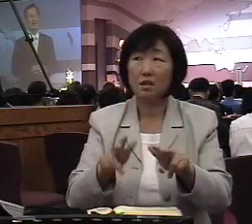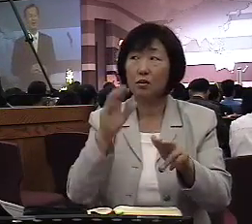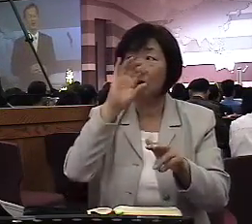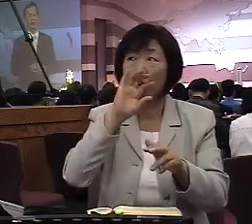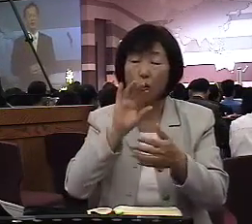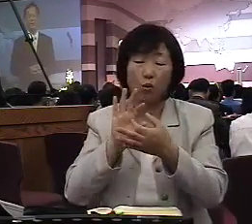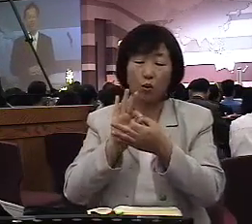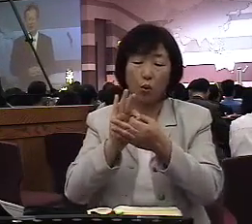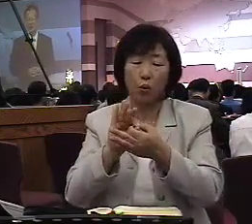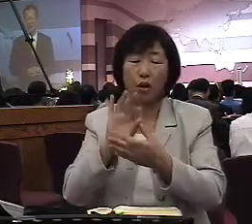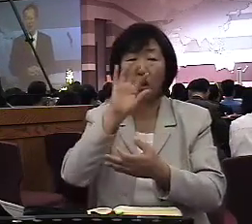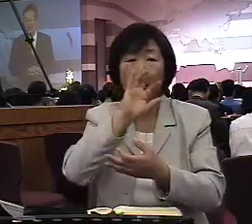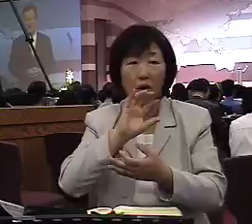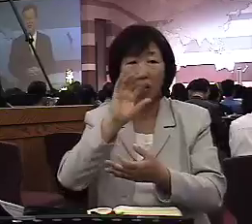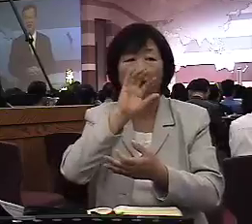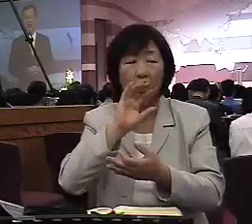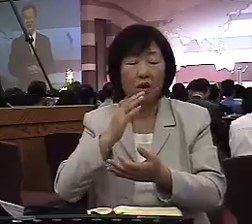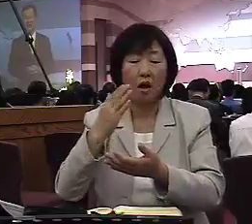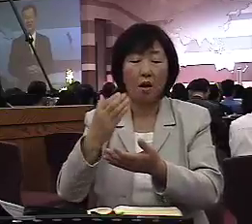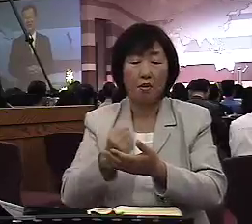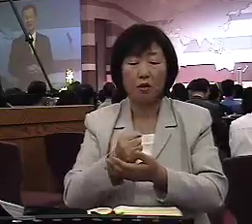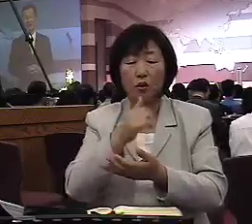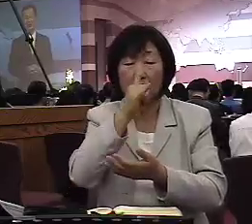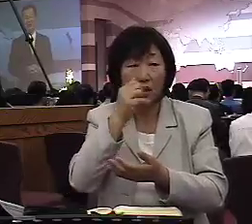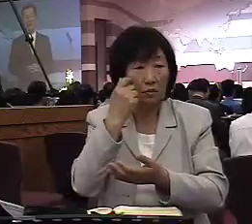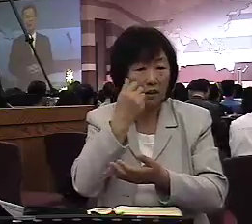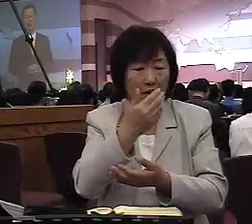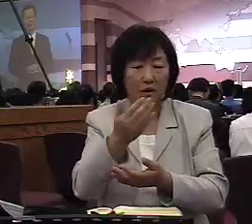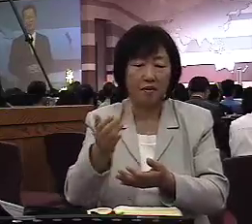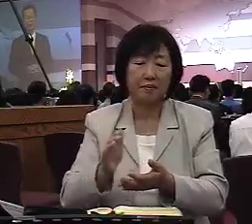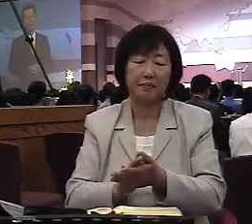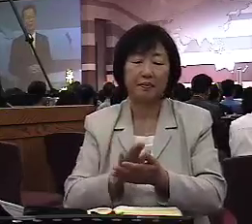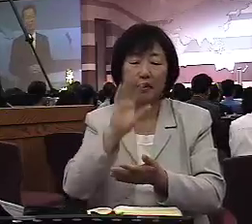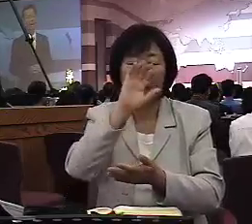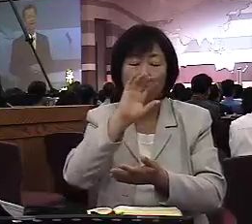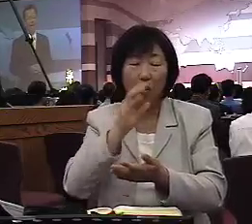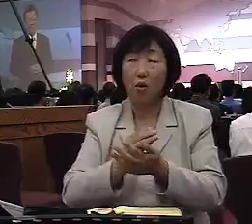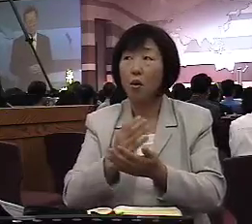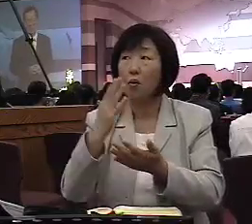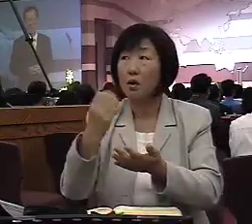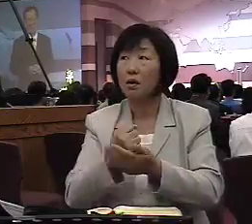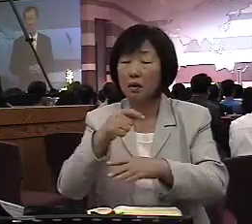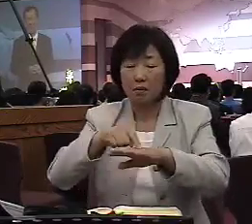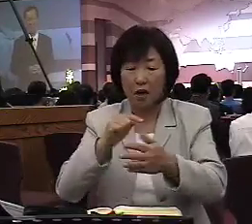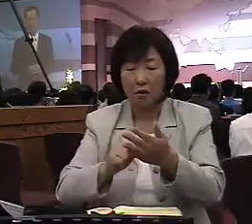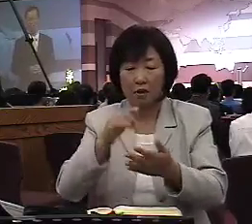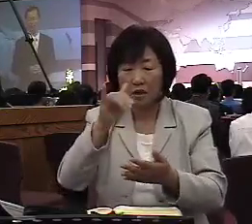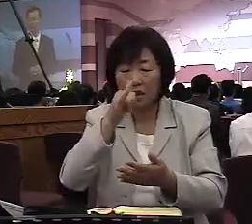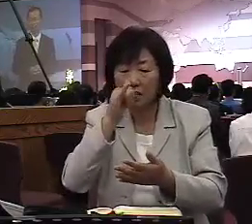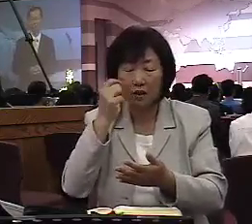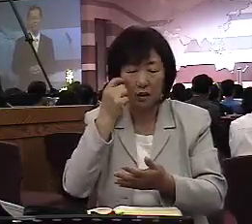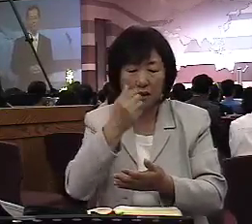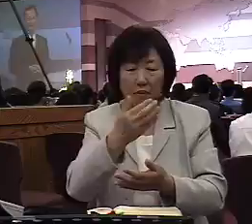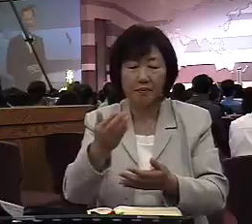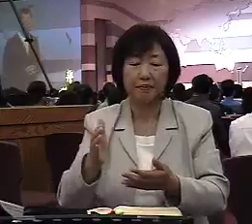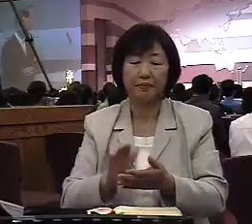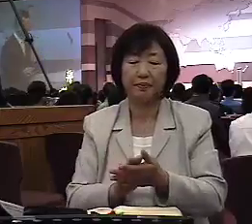통해 연단 받으시고 있으신가요? 그리고 훈련을 받으시려는 마음이 있으십니까?